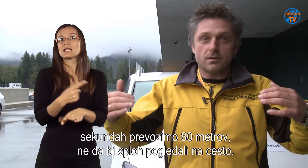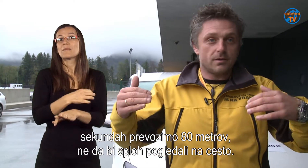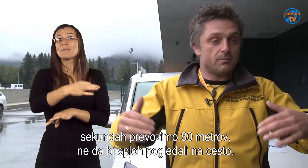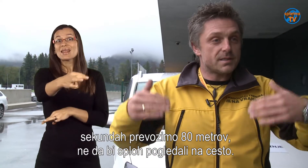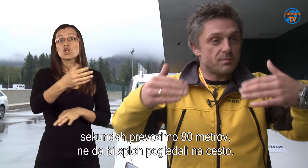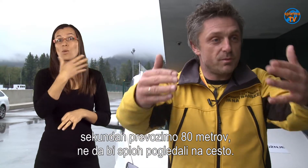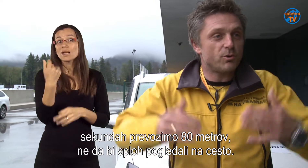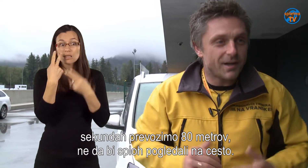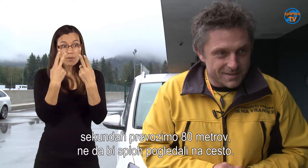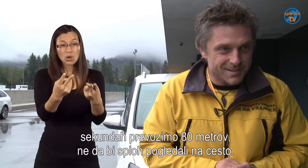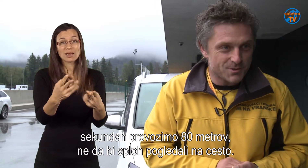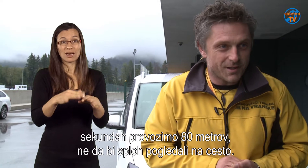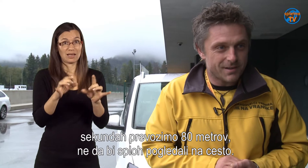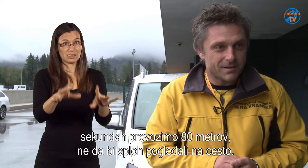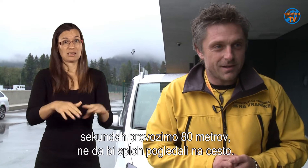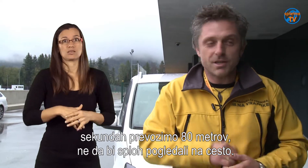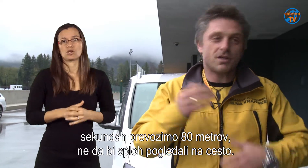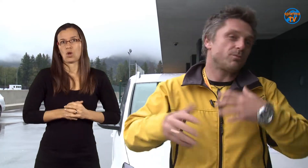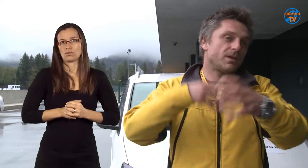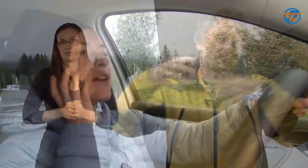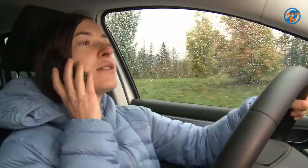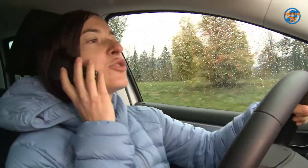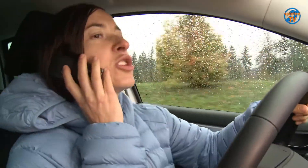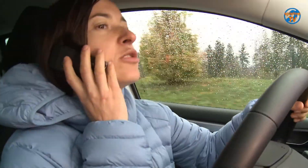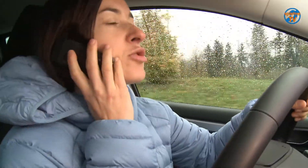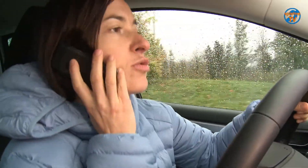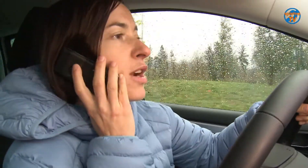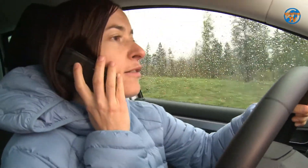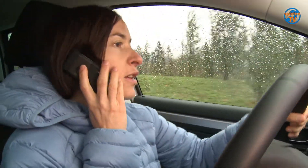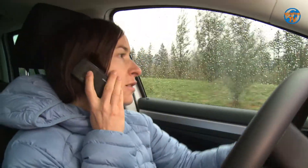metrov, brez da bi mi pogledali na cesto.